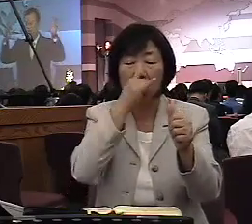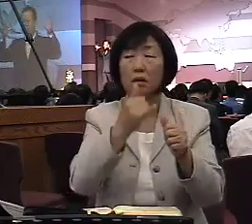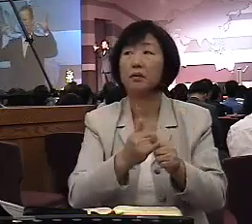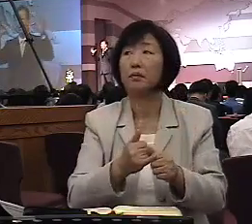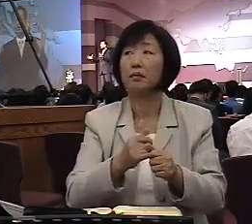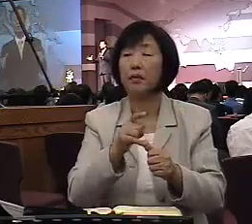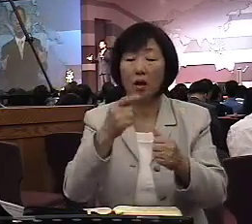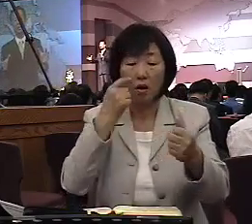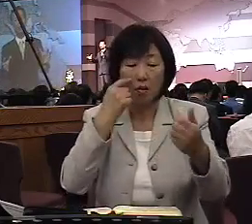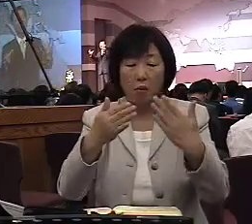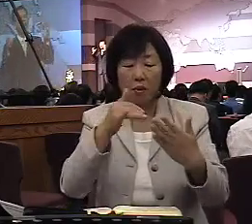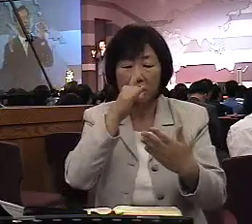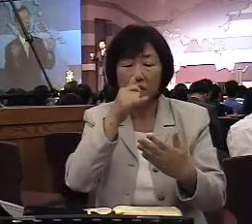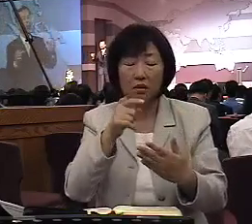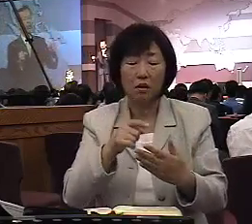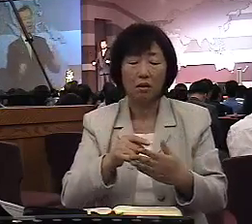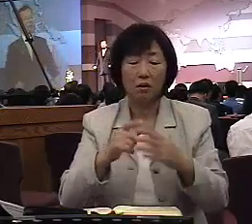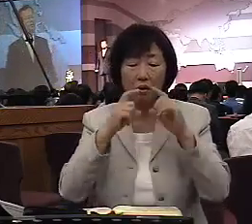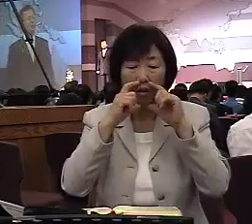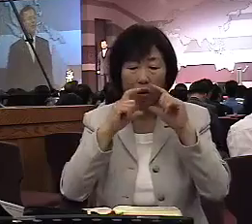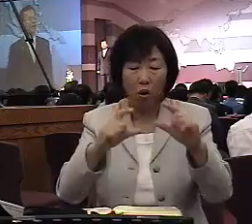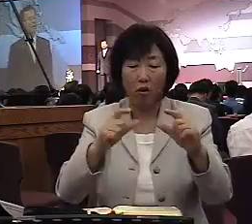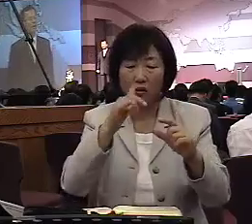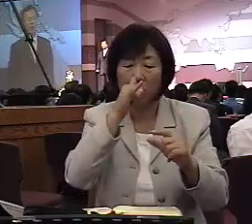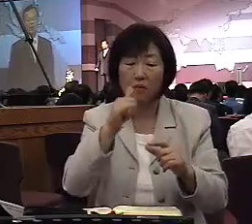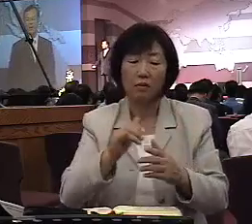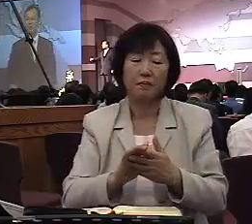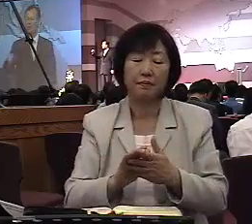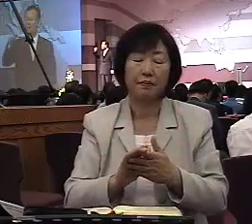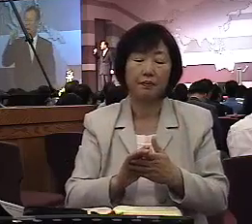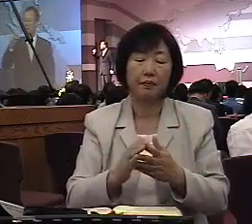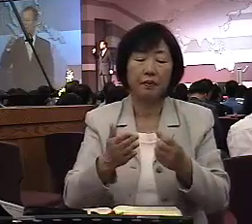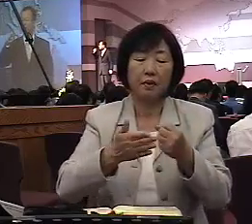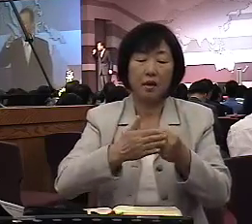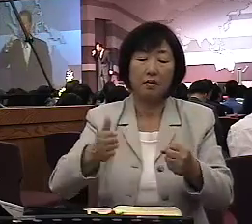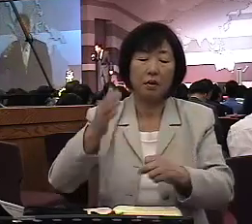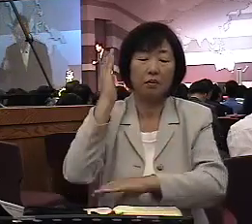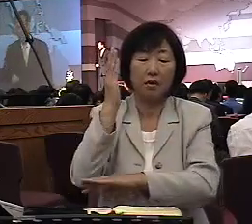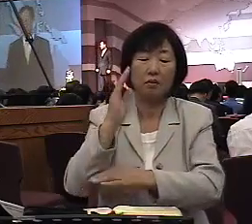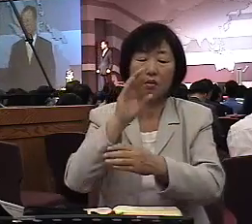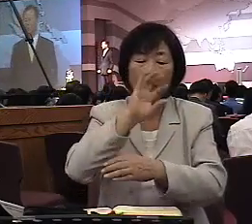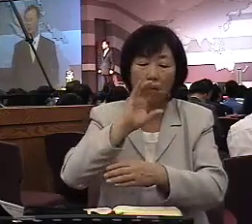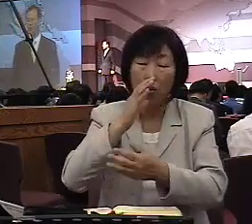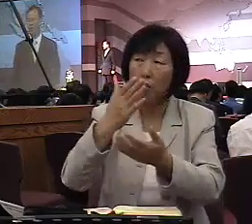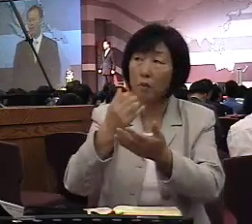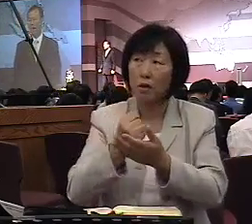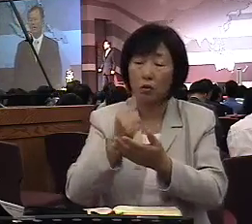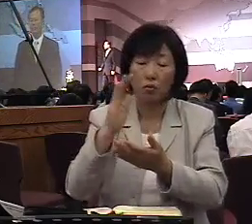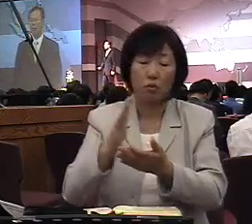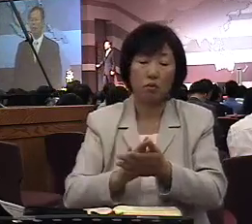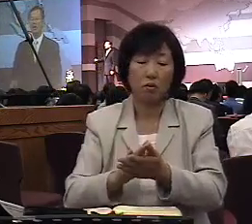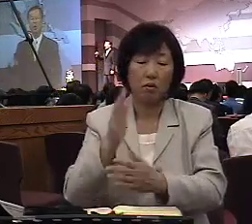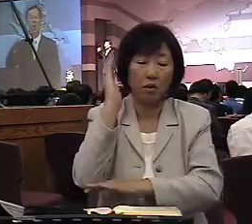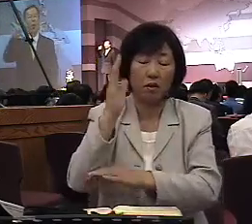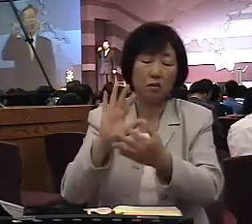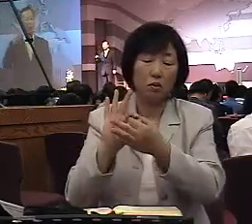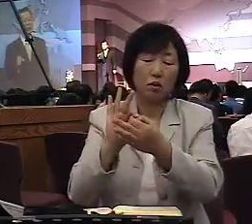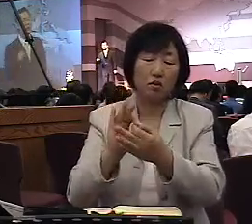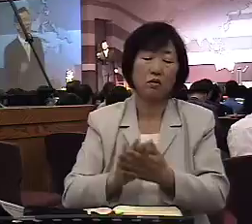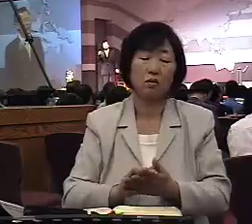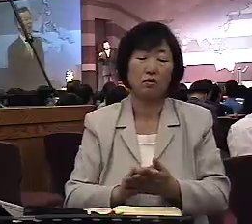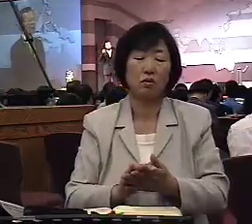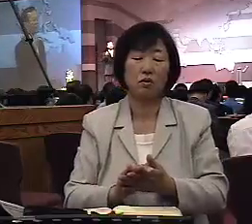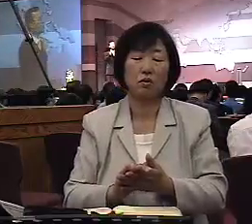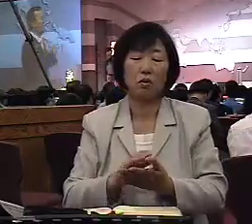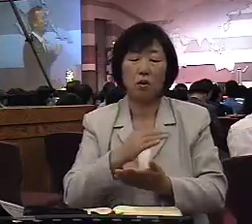이것이 분명히 있을 것이라고 경고를 하고 있습니다. 그렇기 때문에 우리는 말씀으로 훈련을 받아야 돼요. 말씀을 통해서